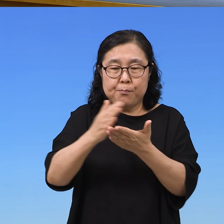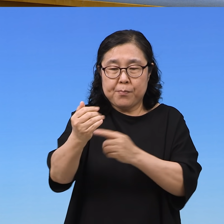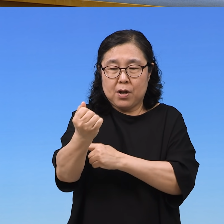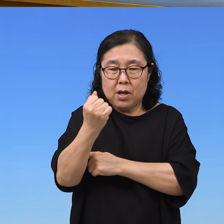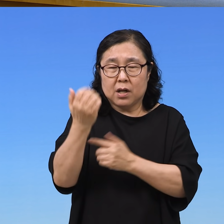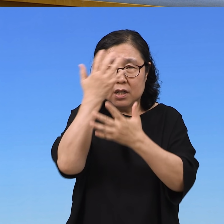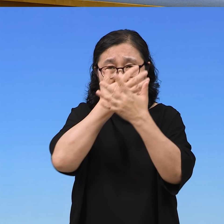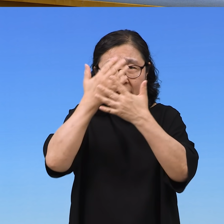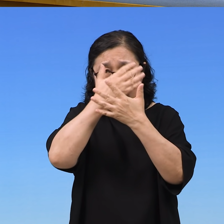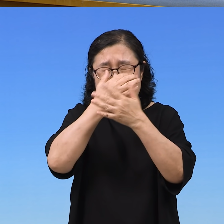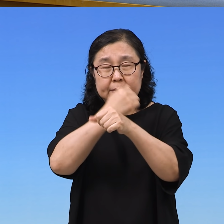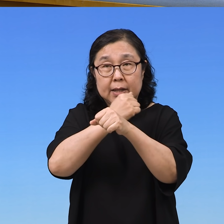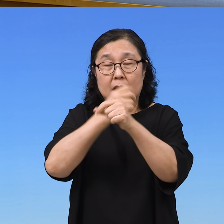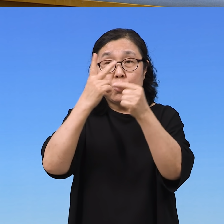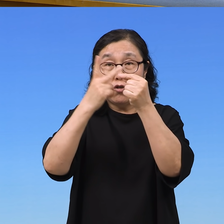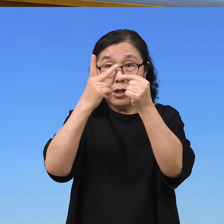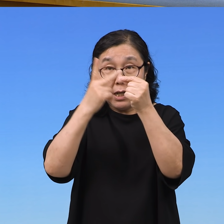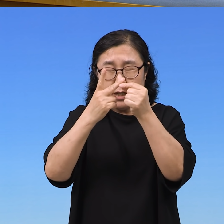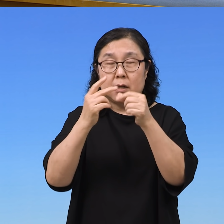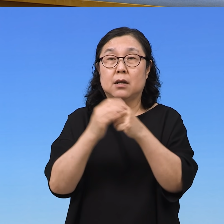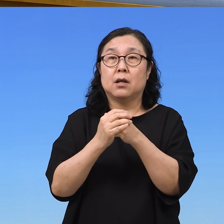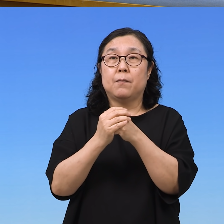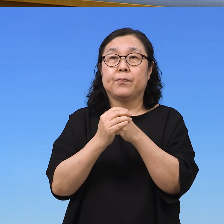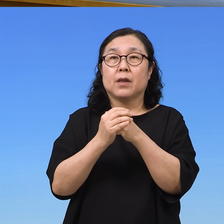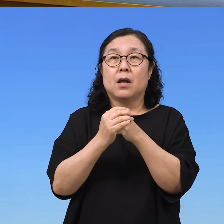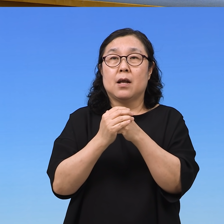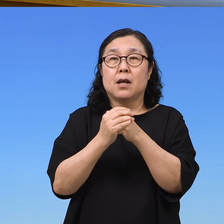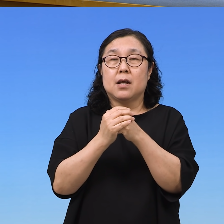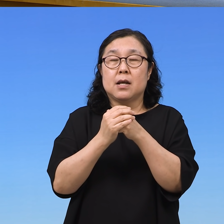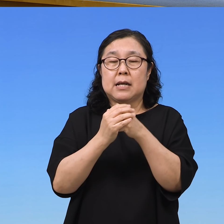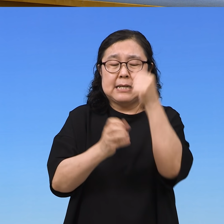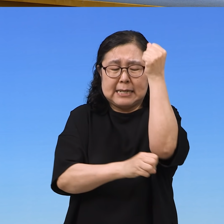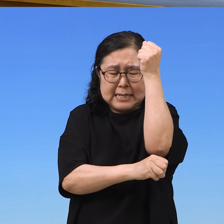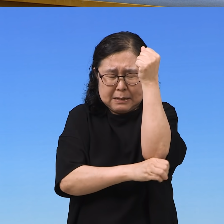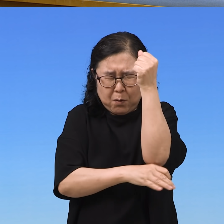첫째. 둘째가 뭐였죠? 탐욕은